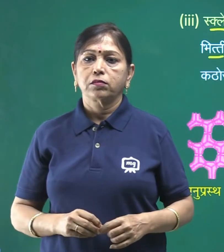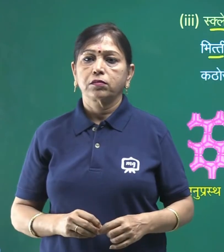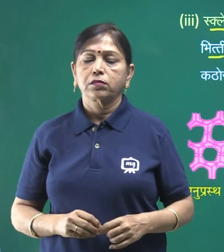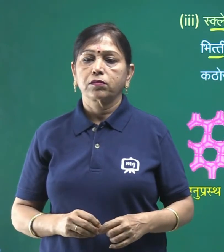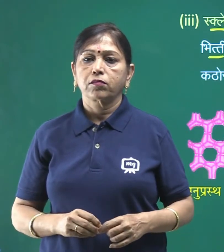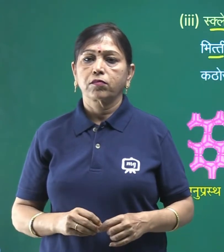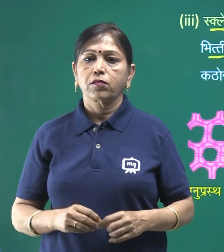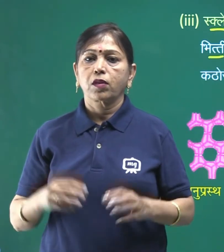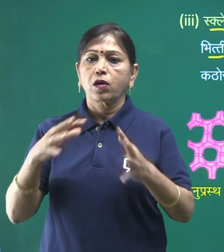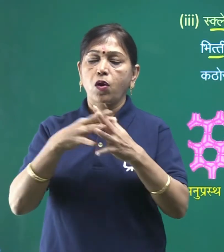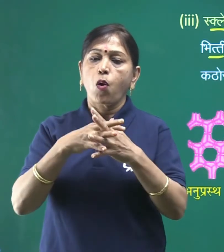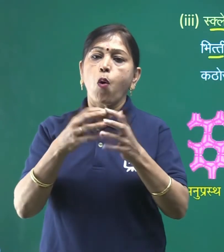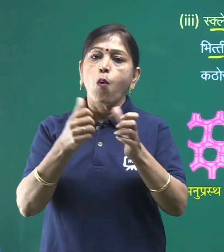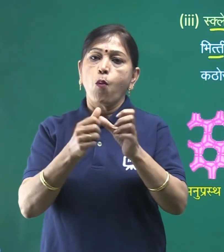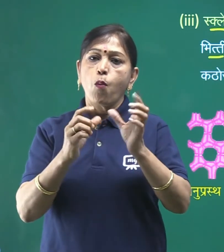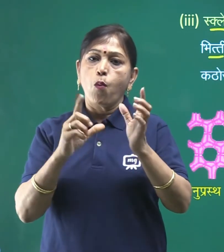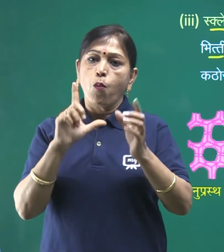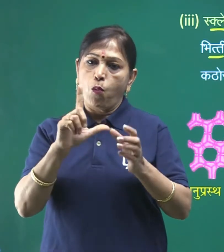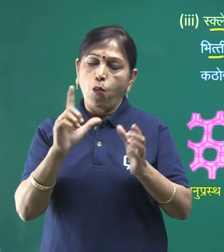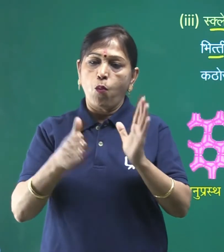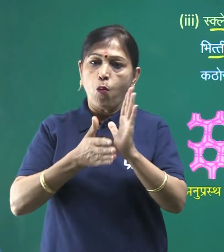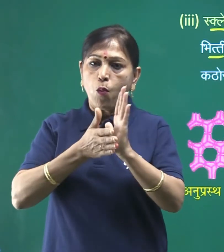भित्ति लिग्निन के